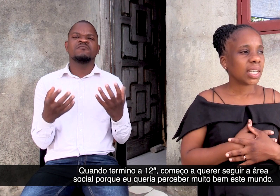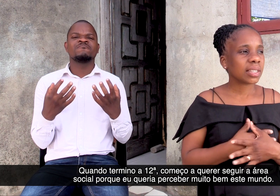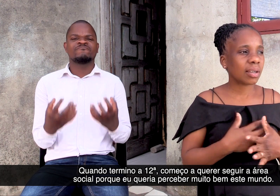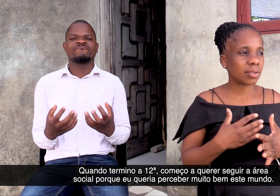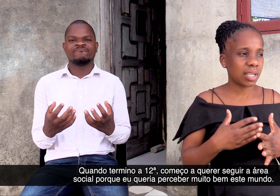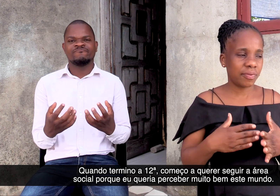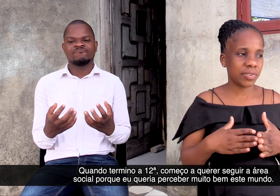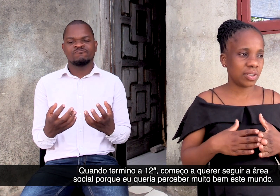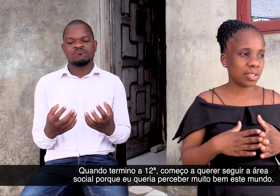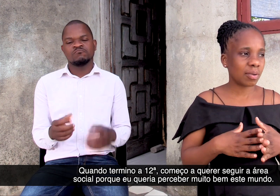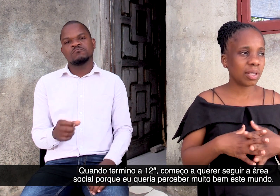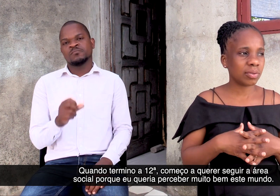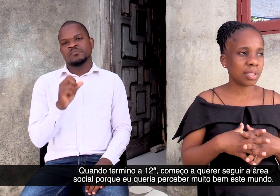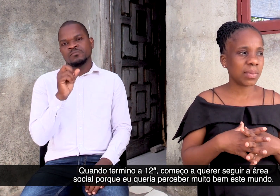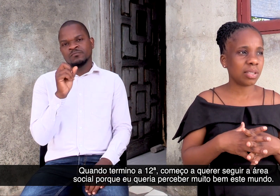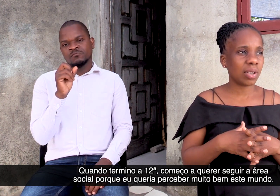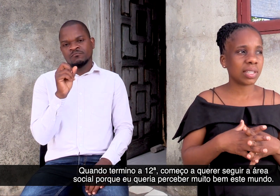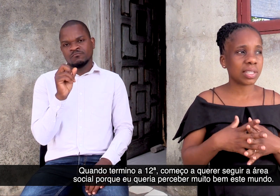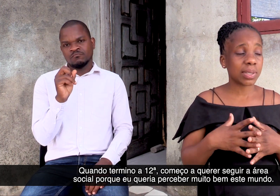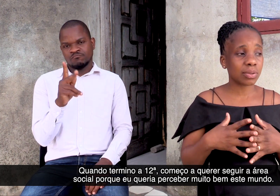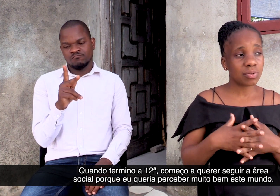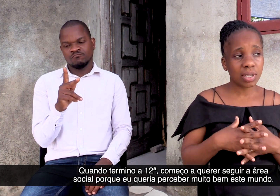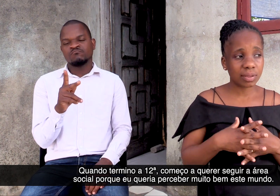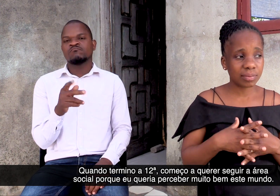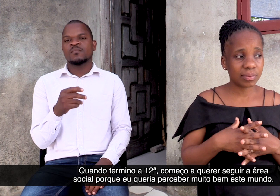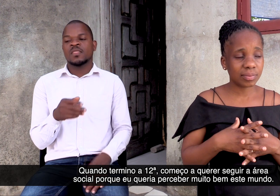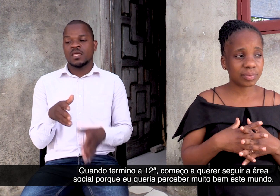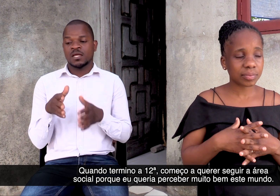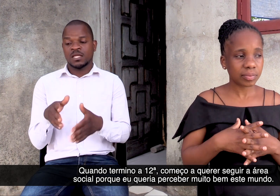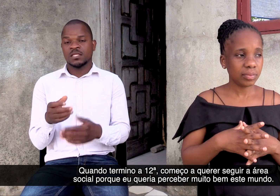limitação. Então, o que eu fiz? Quando termino a 12ª,